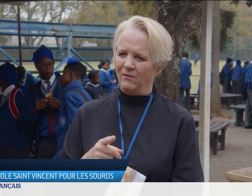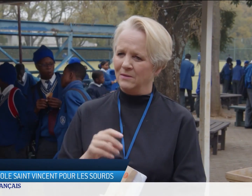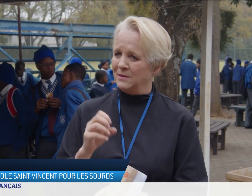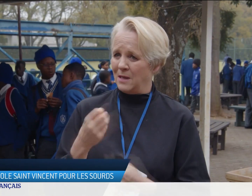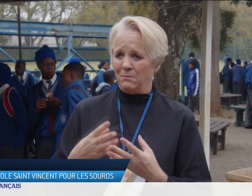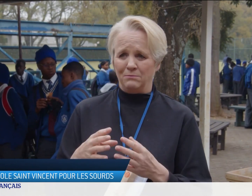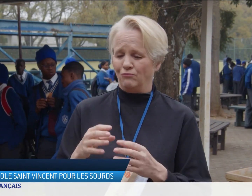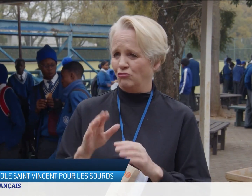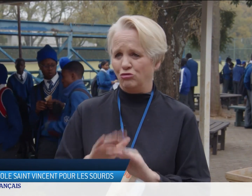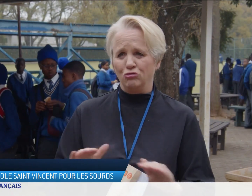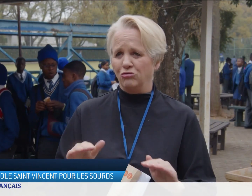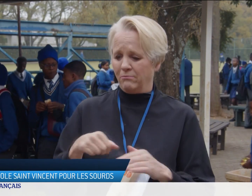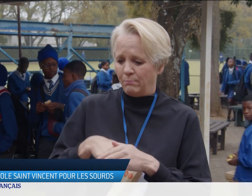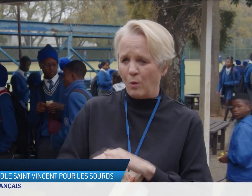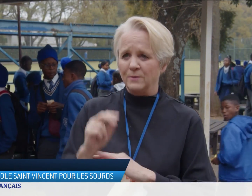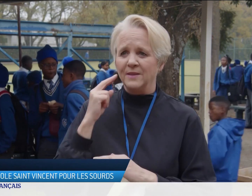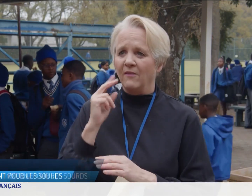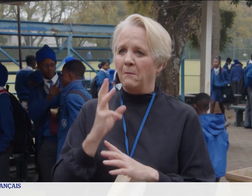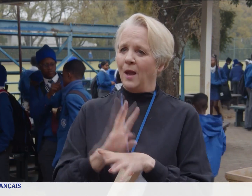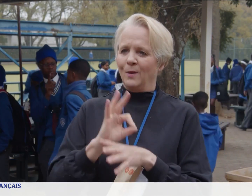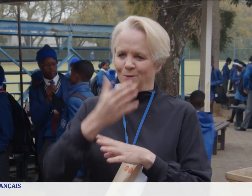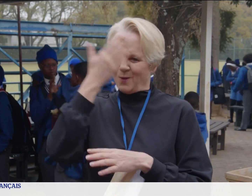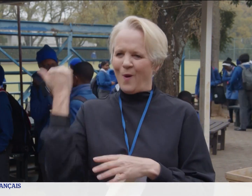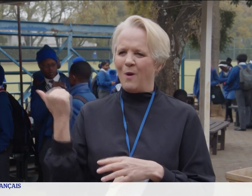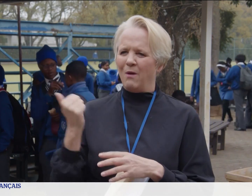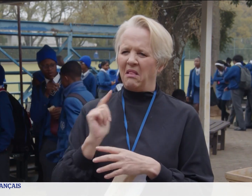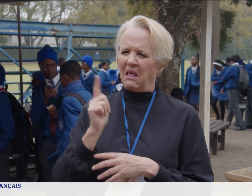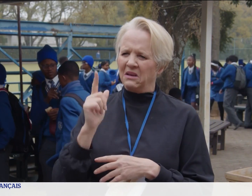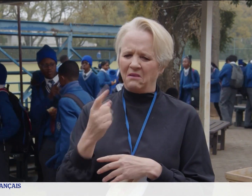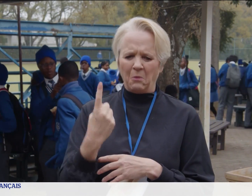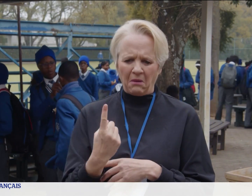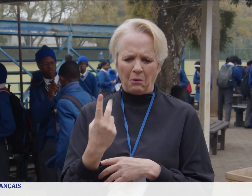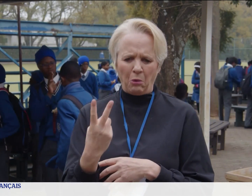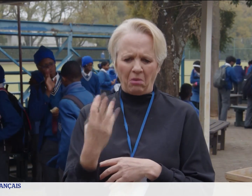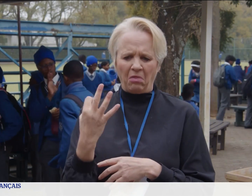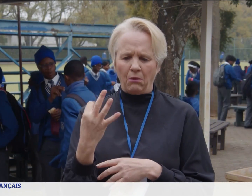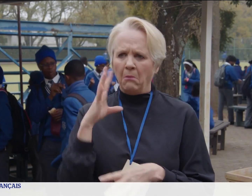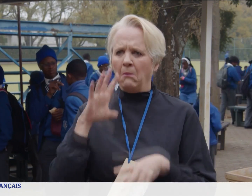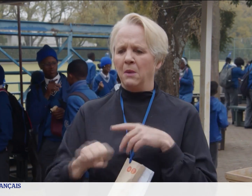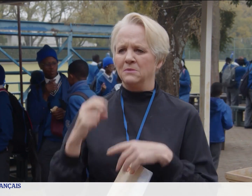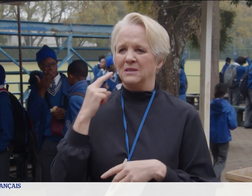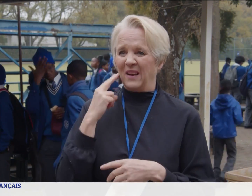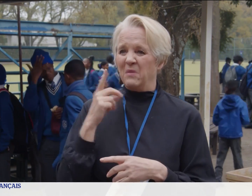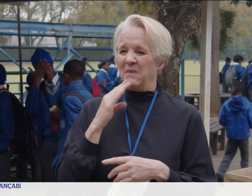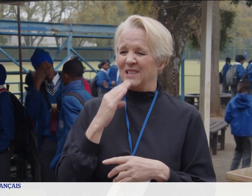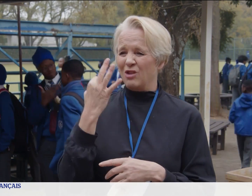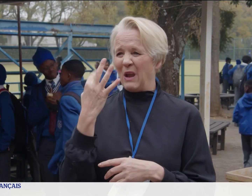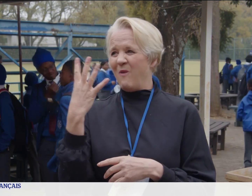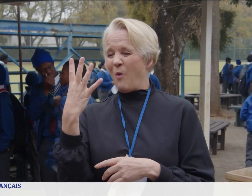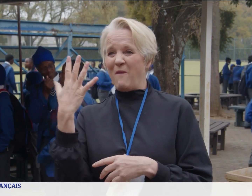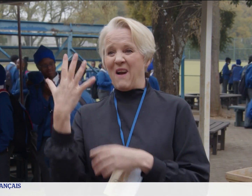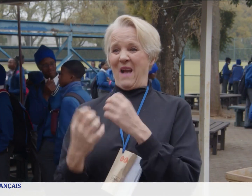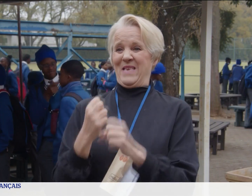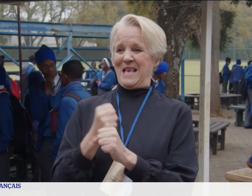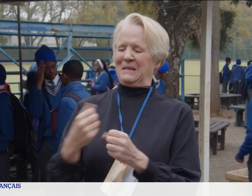sourds. Parfois, un enfant naît sourd, mais ses parents ne se rendent compte qu'à 4 ou 5 ans. Et ces années importantes pour l'apprentissage